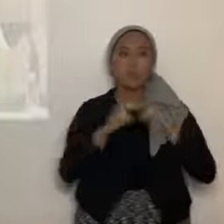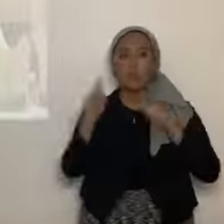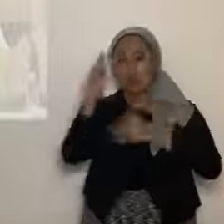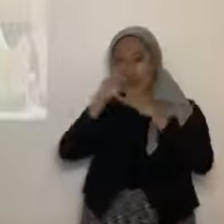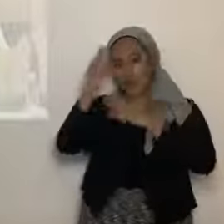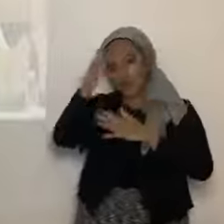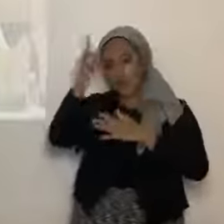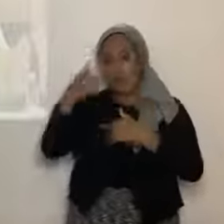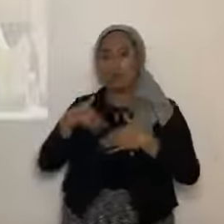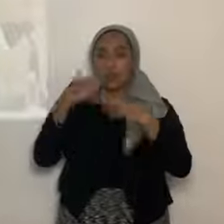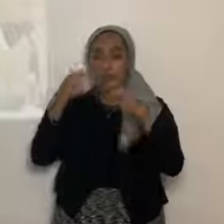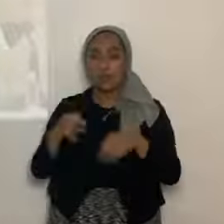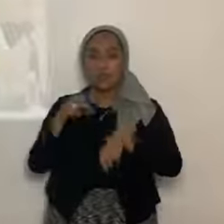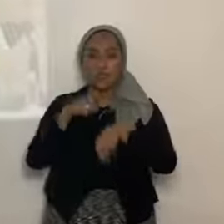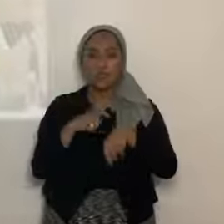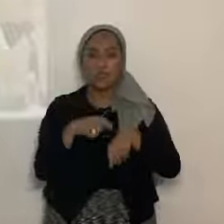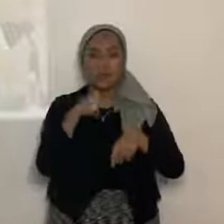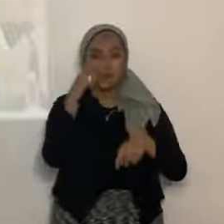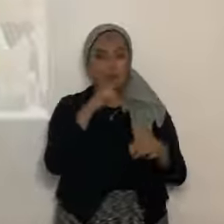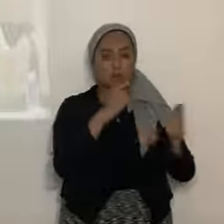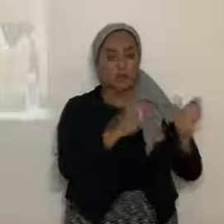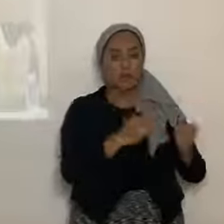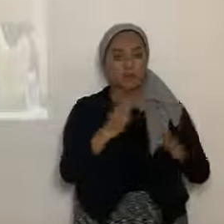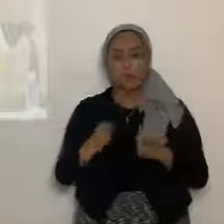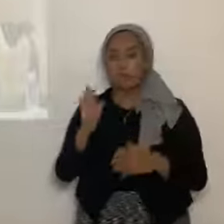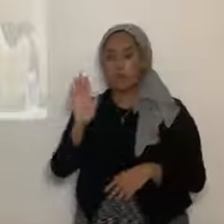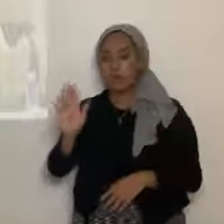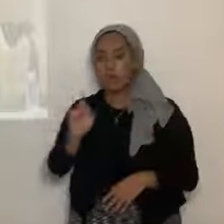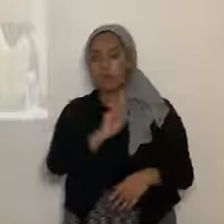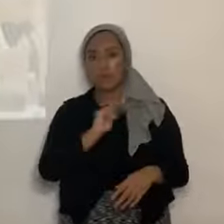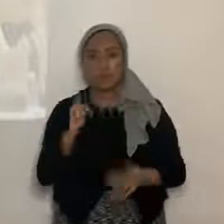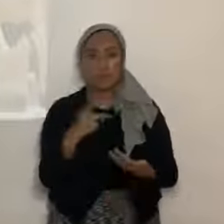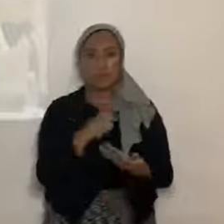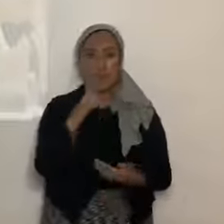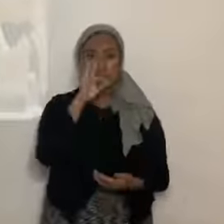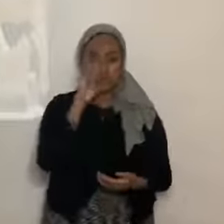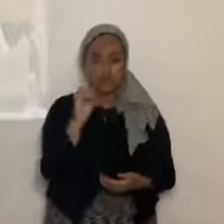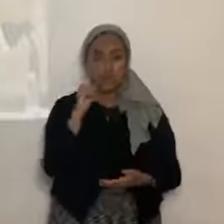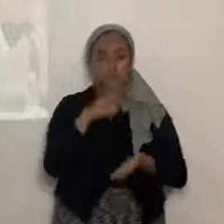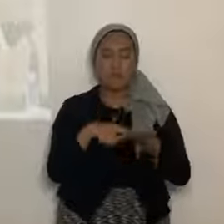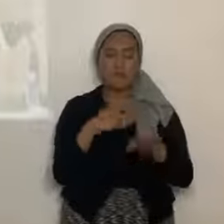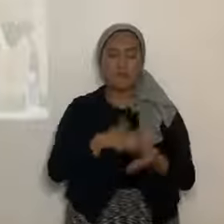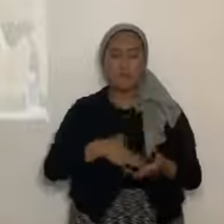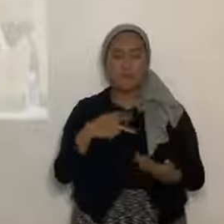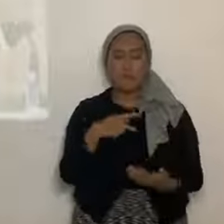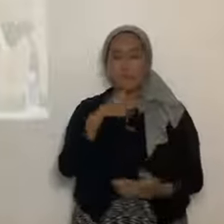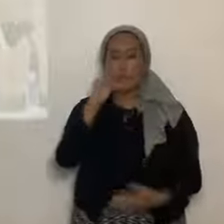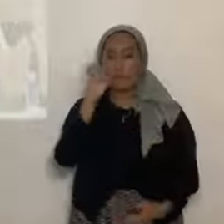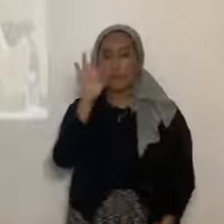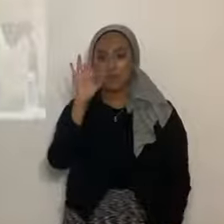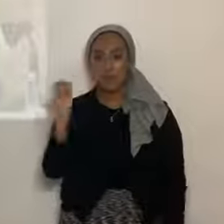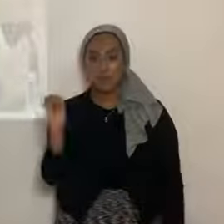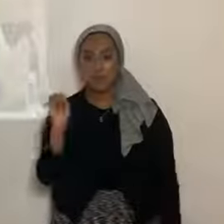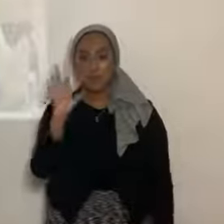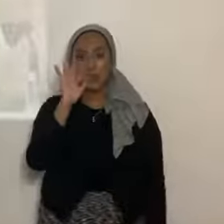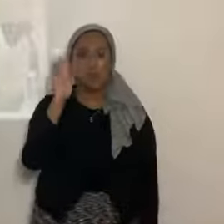cierto tiempo para cada quien. Salmo 90, vamos para allá, por favor, amados Sahín, en el Salmo 90, verso